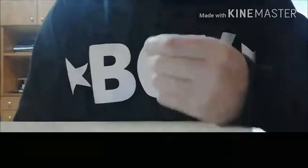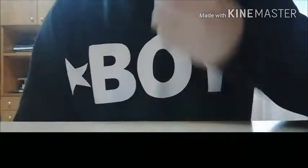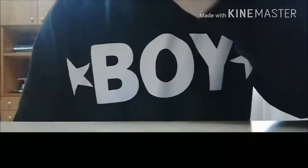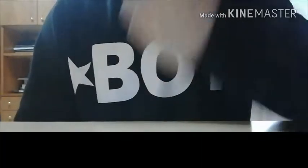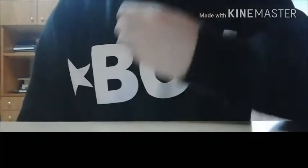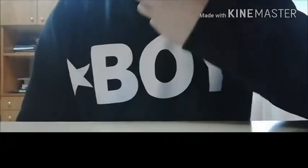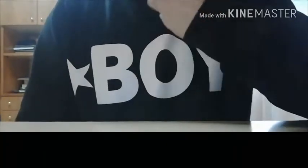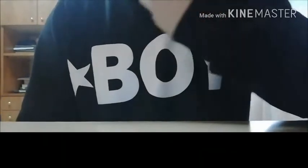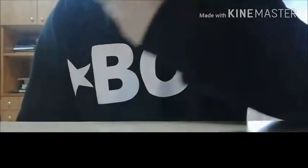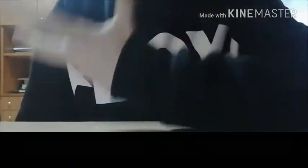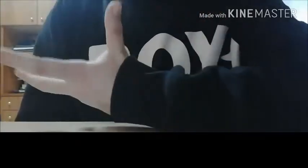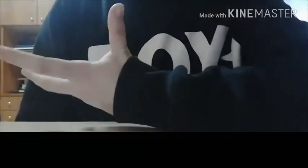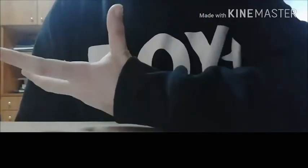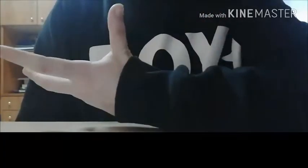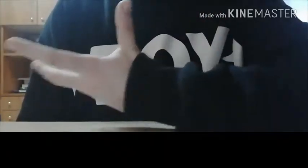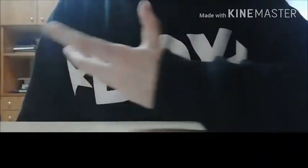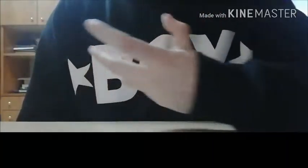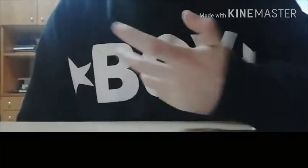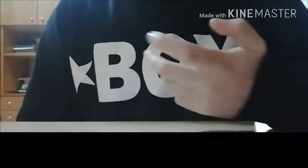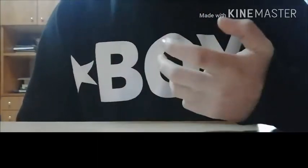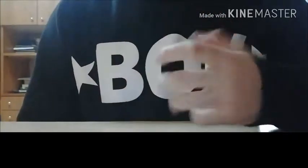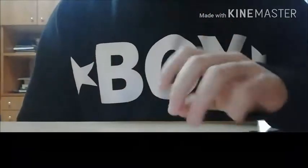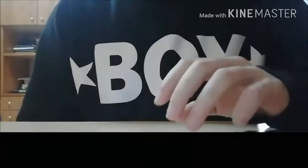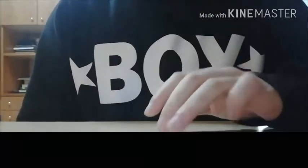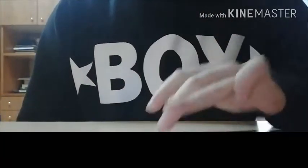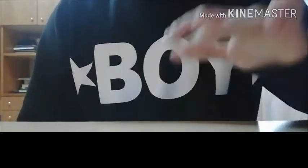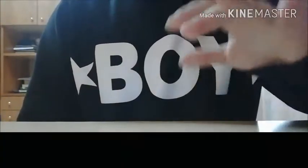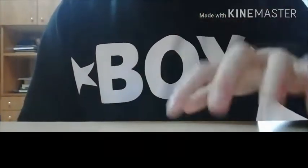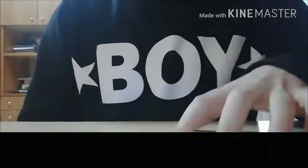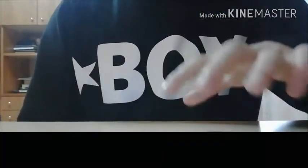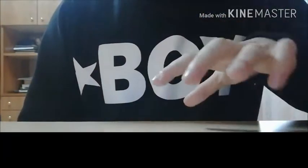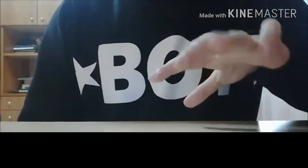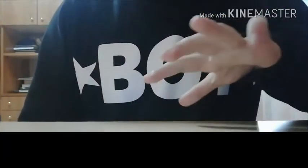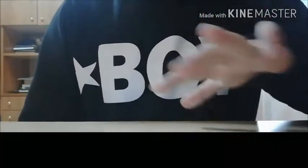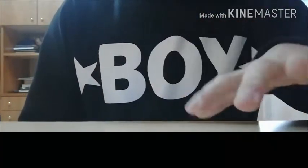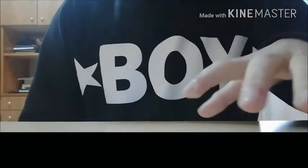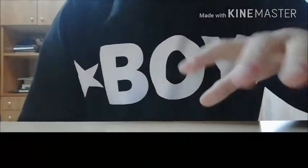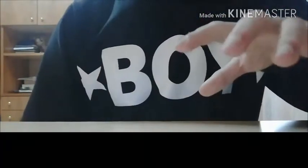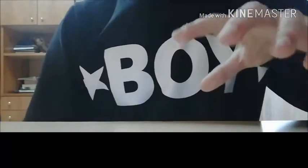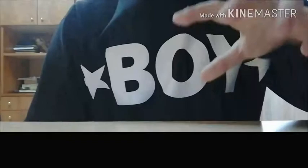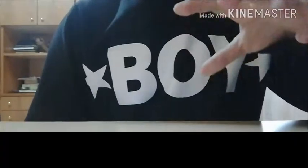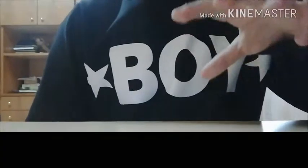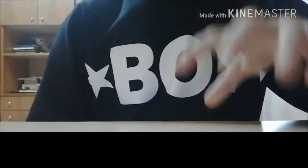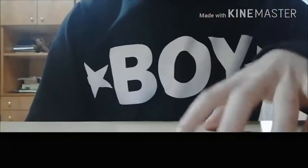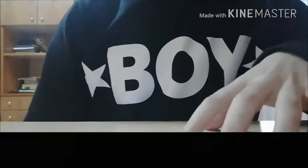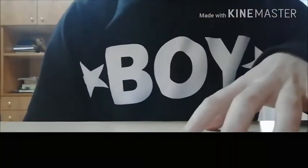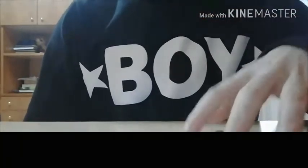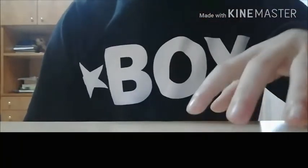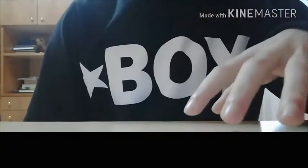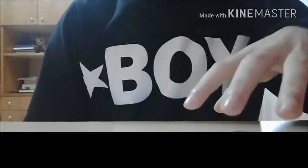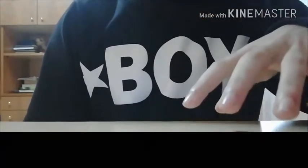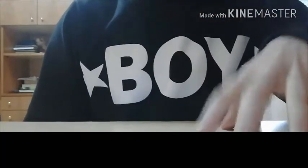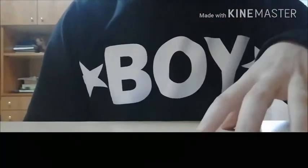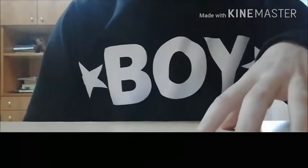una guerra diplomatica però in quel momento si parla di conflitto perché conflitto è una cosa